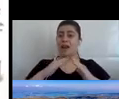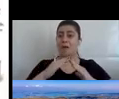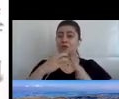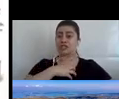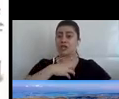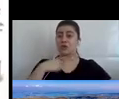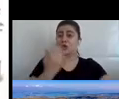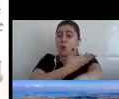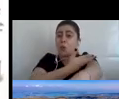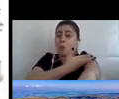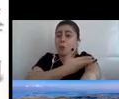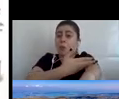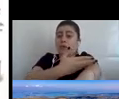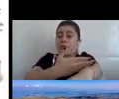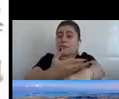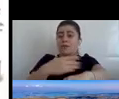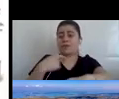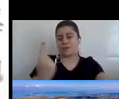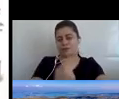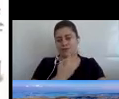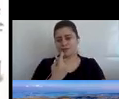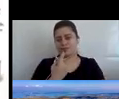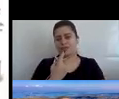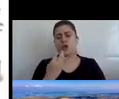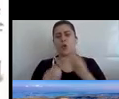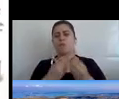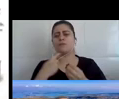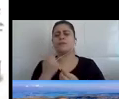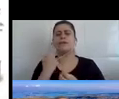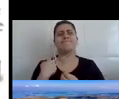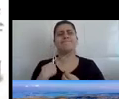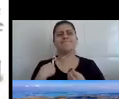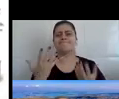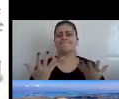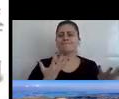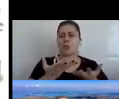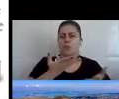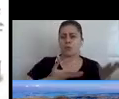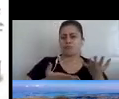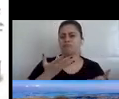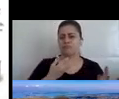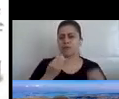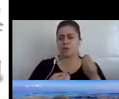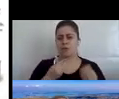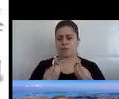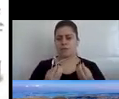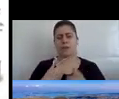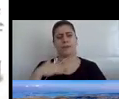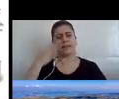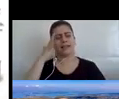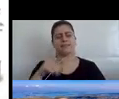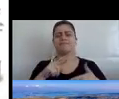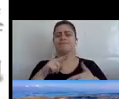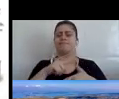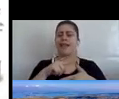quais relações que a gente impõe, que a gente cria sobre esse território. Então, entendendo desde as questões da fauna, da